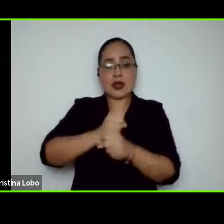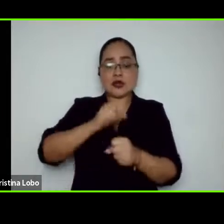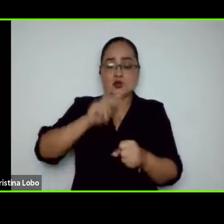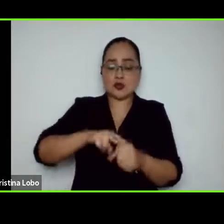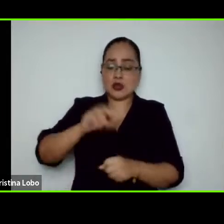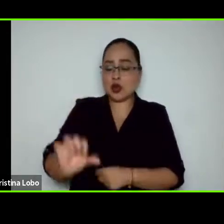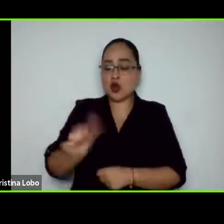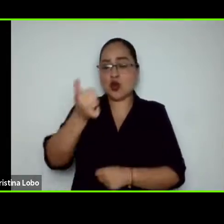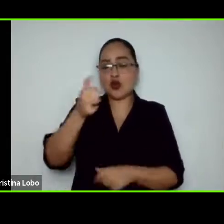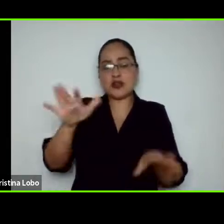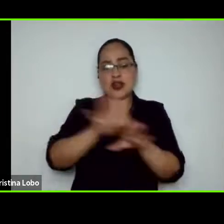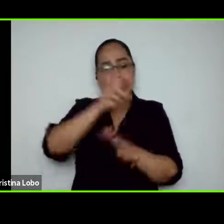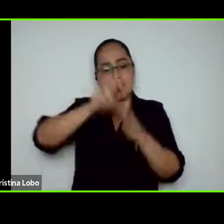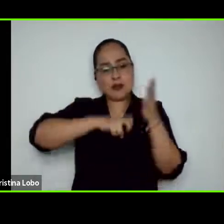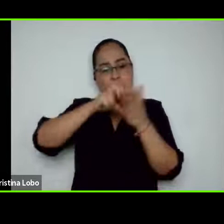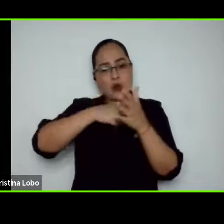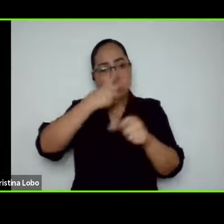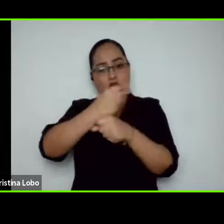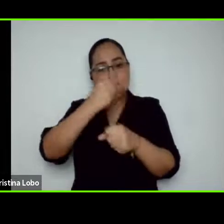destacar?